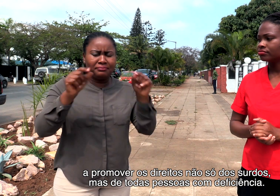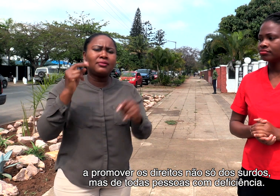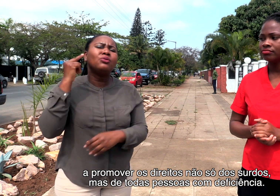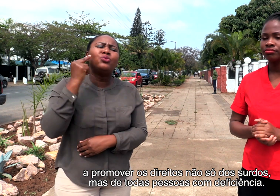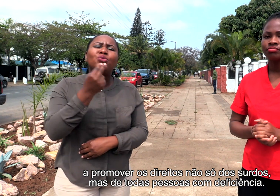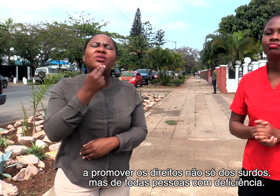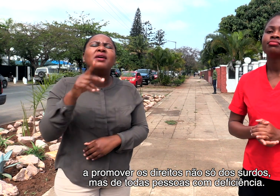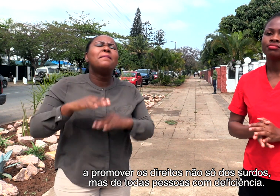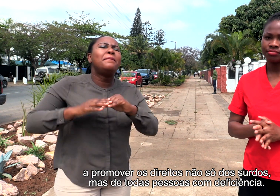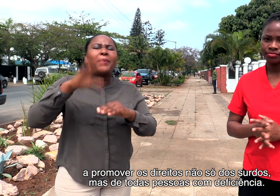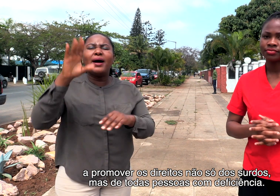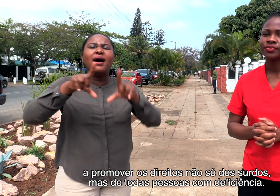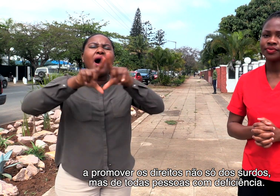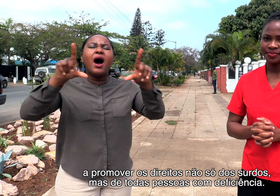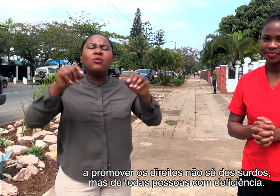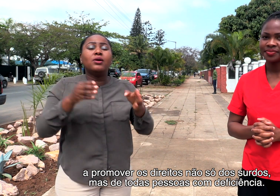com deficiência.